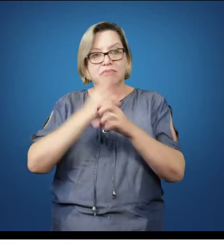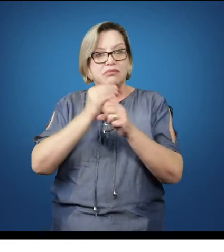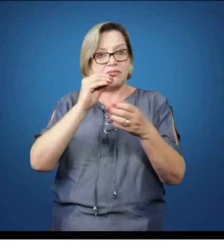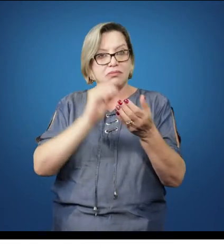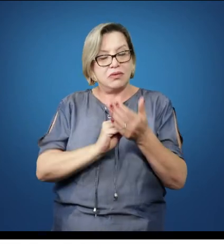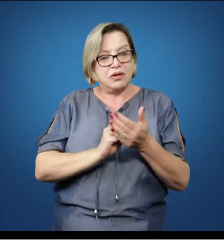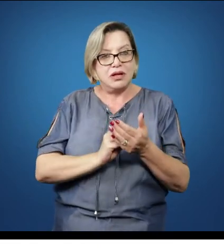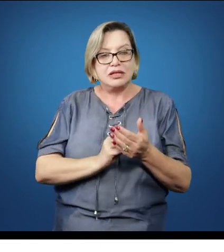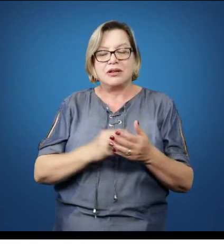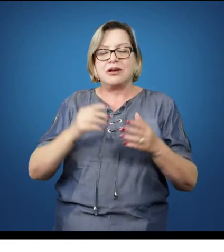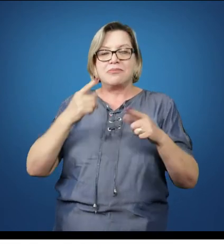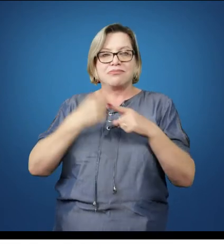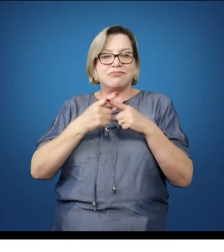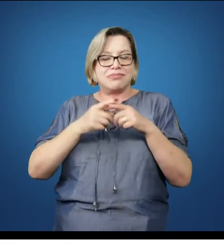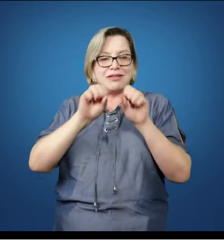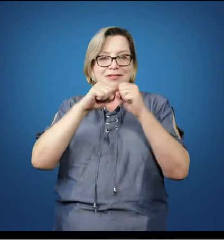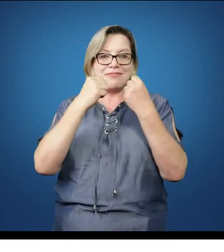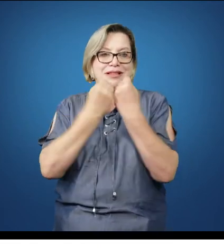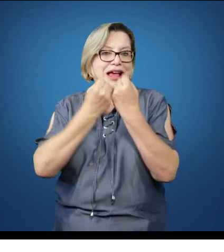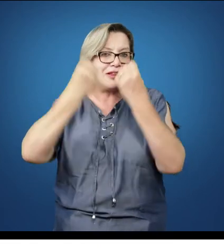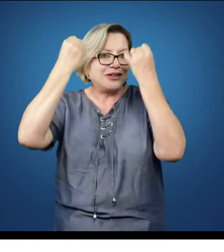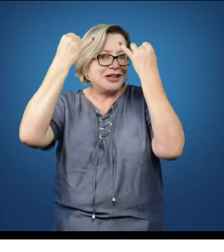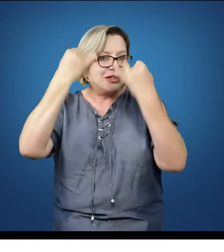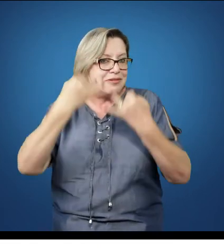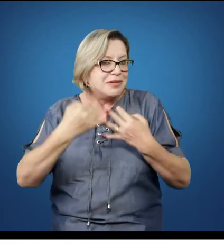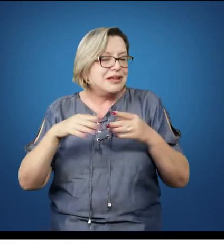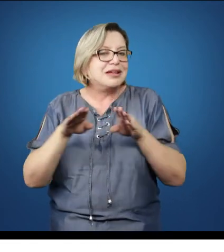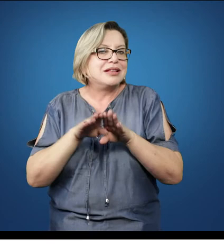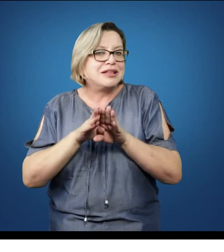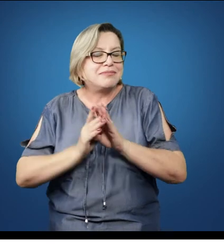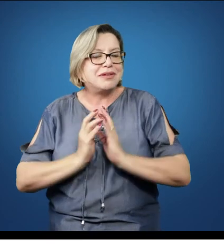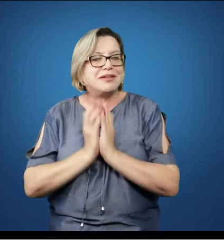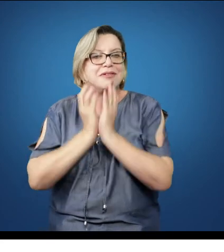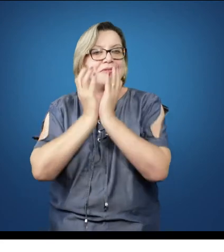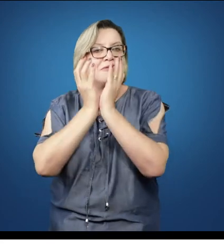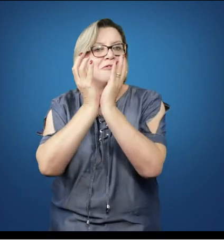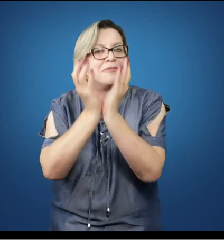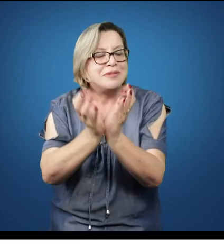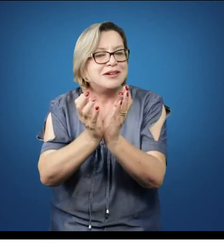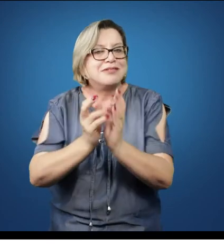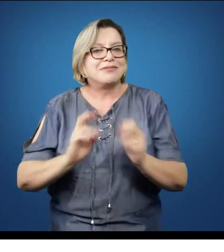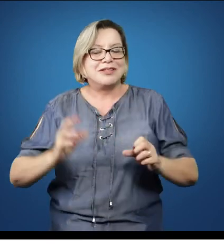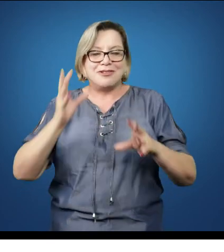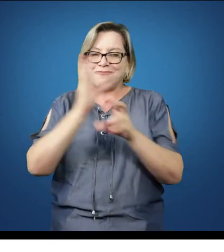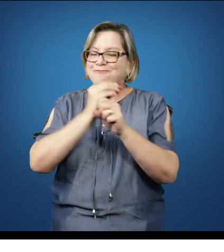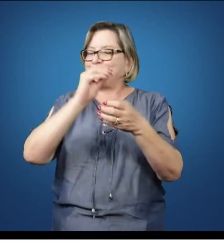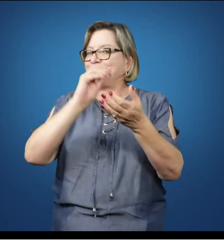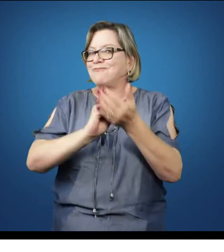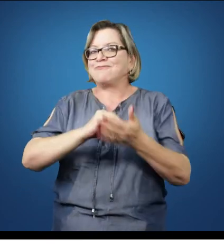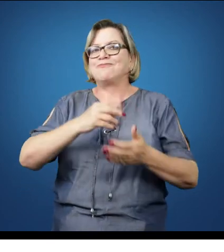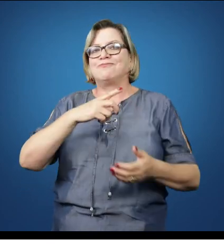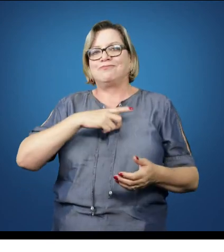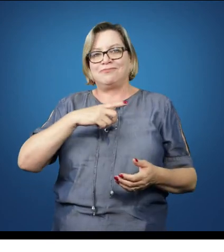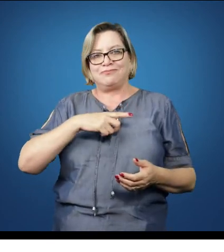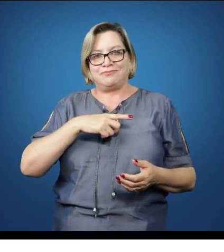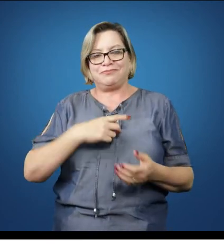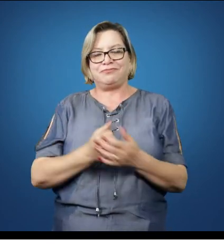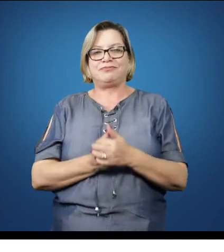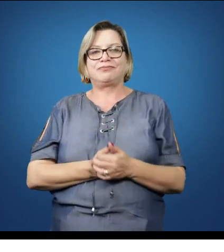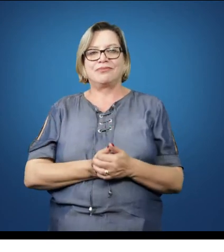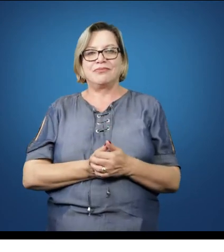tanto pela apresentação quanto pela presença e participação durante a apresentação do seminário dos seus